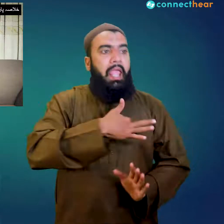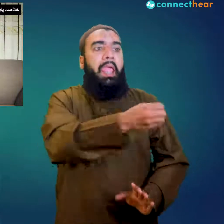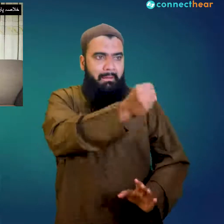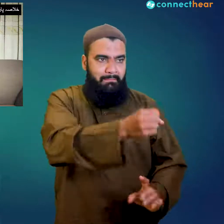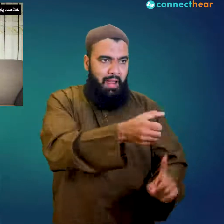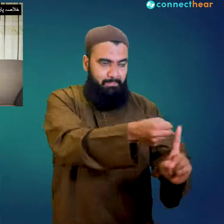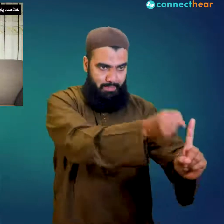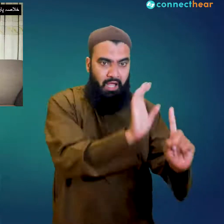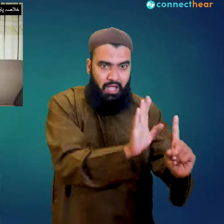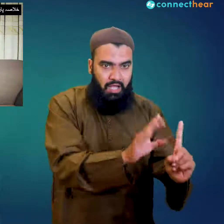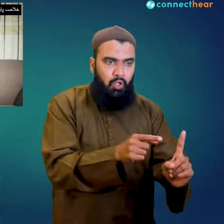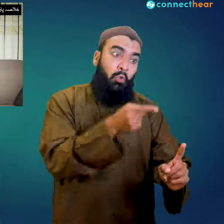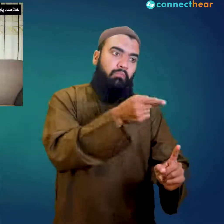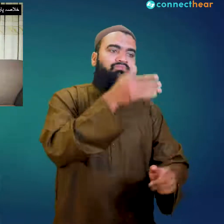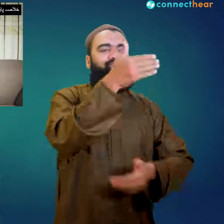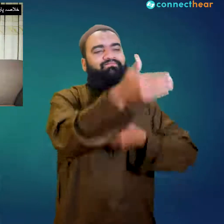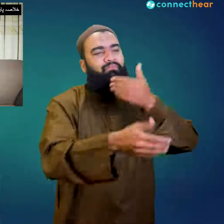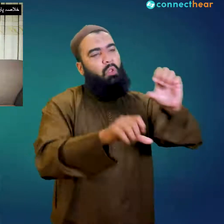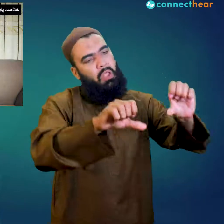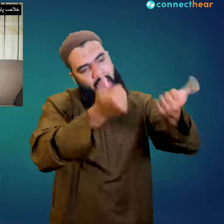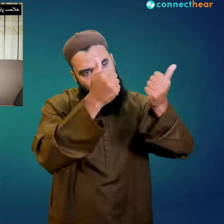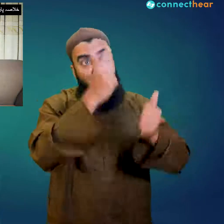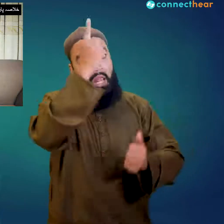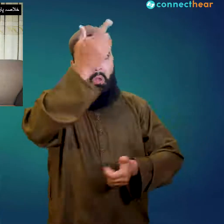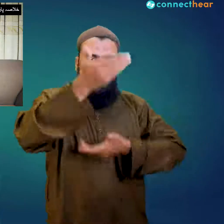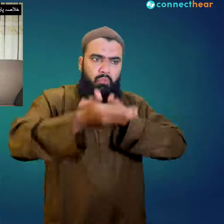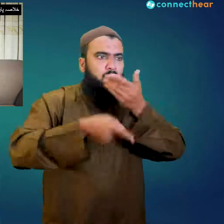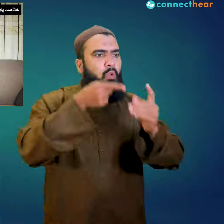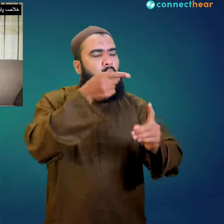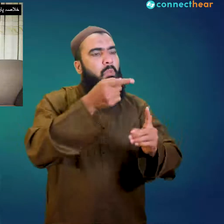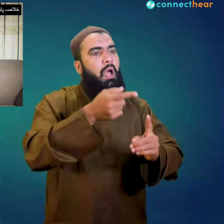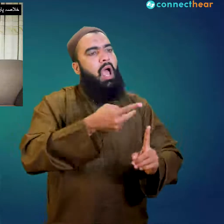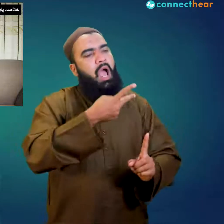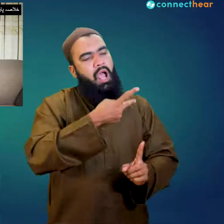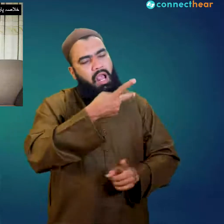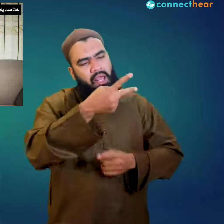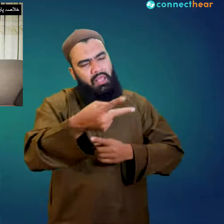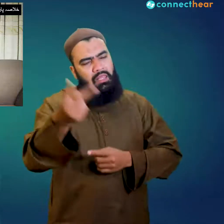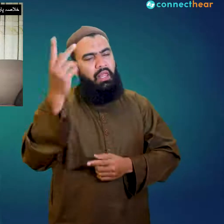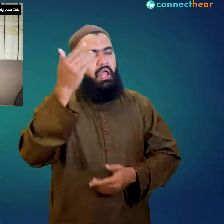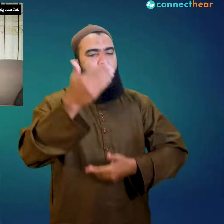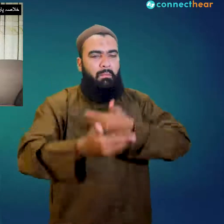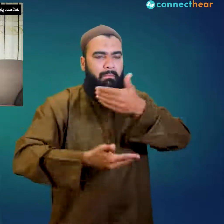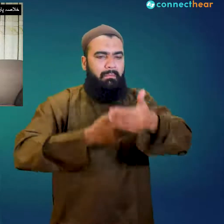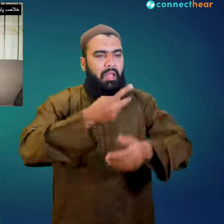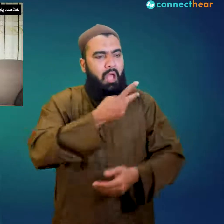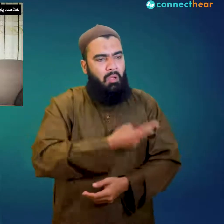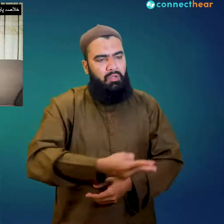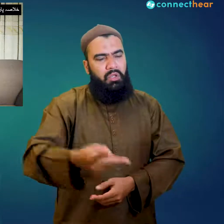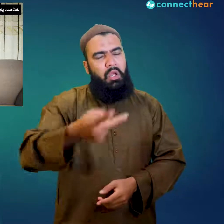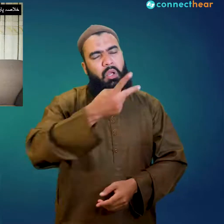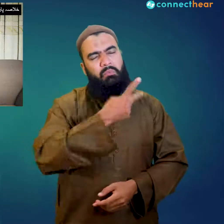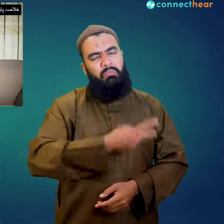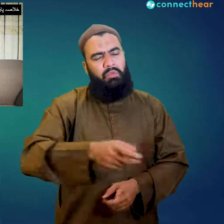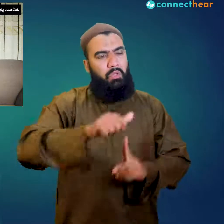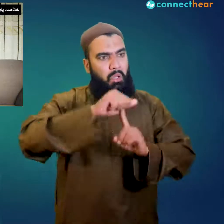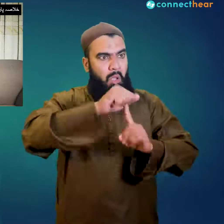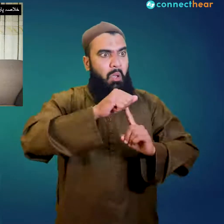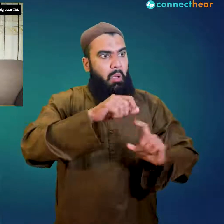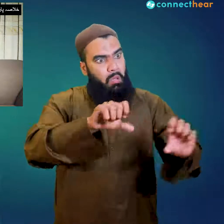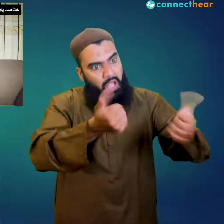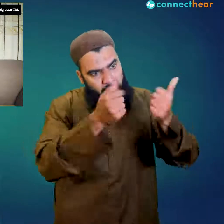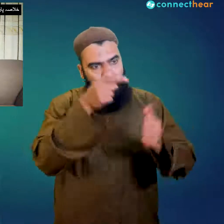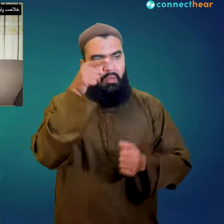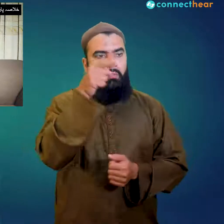کیے تو تم غالب رہو گے، اللہ کی مدد اور نصرت تمہارے ساتھ ہوگی اور تم مغلوب